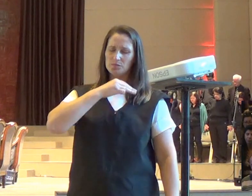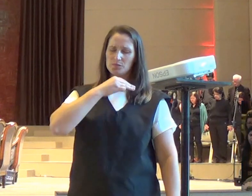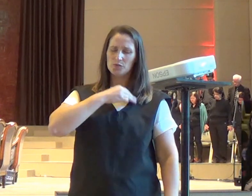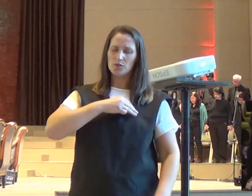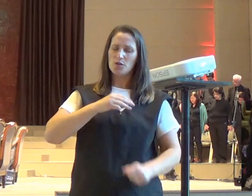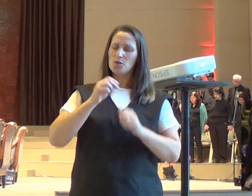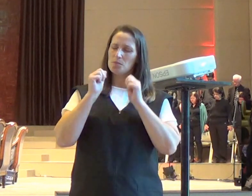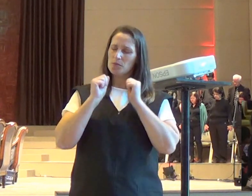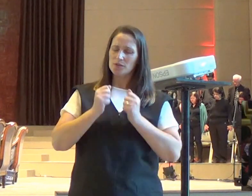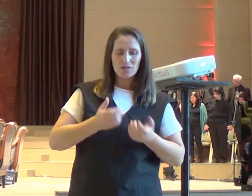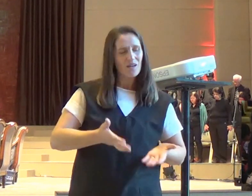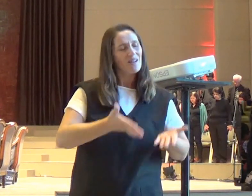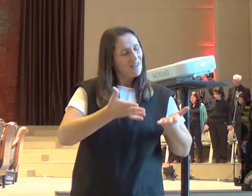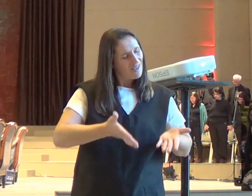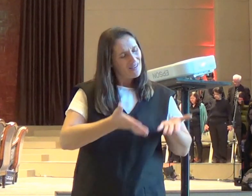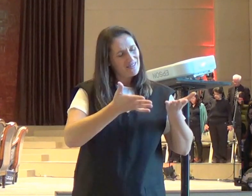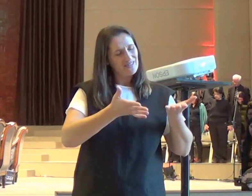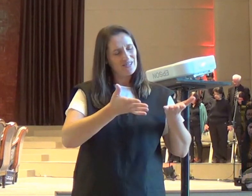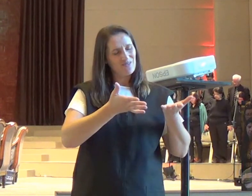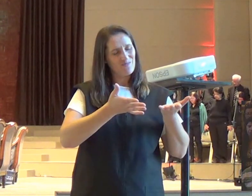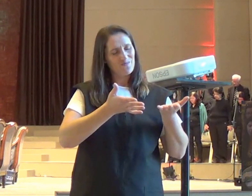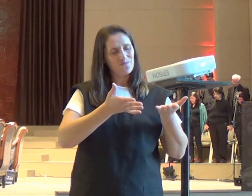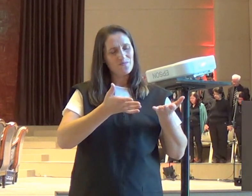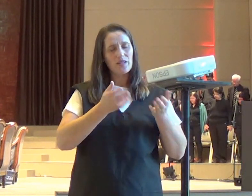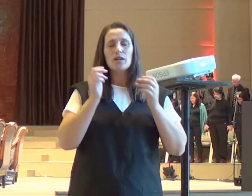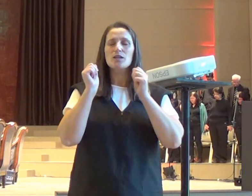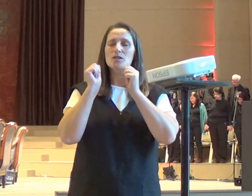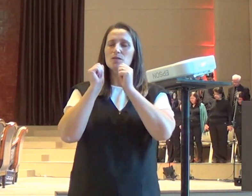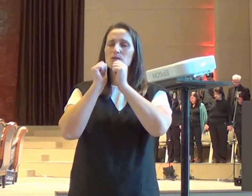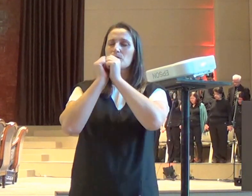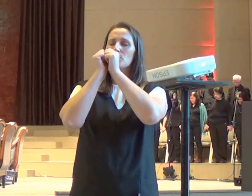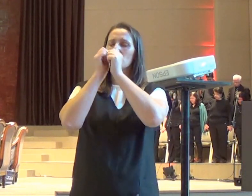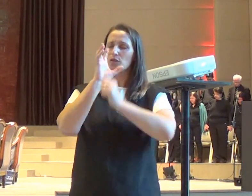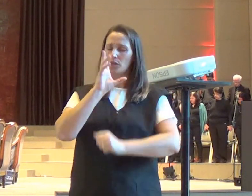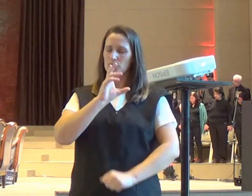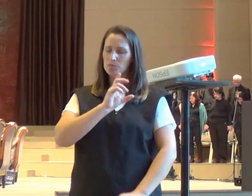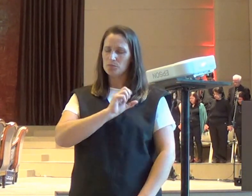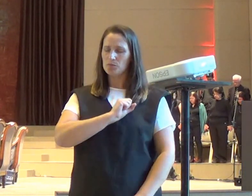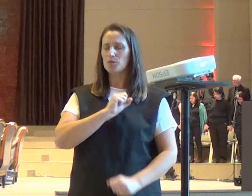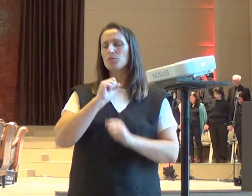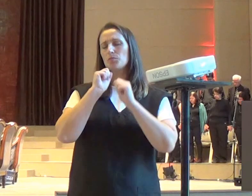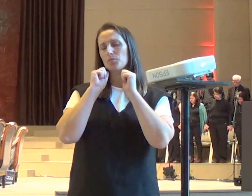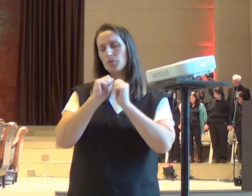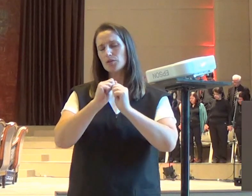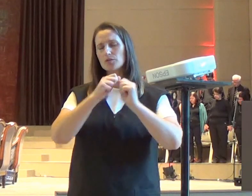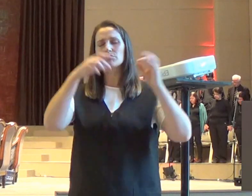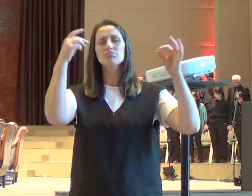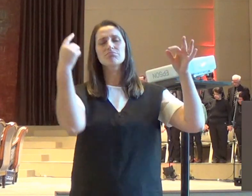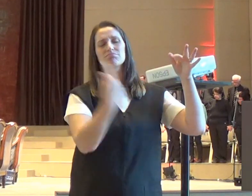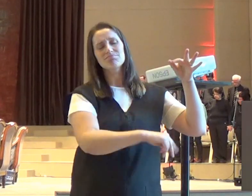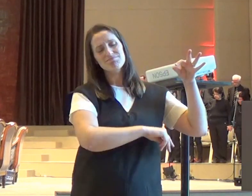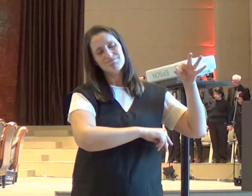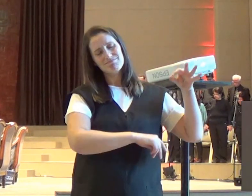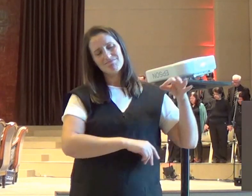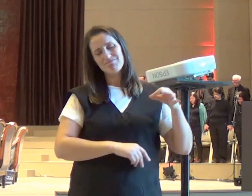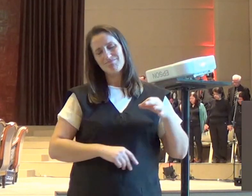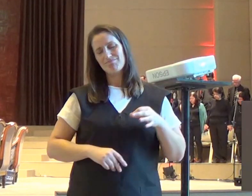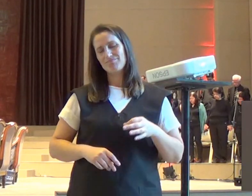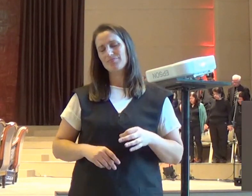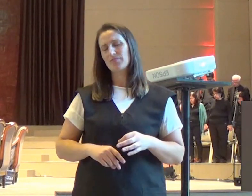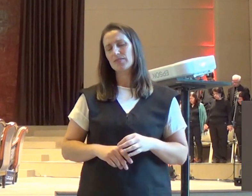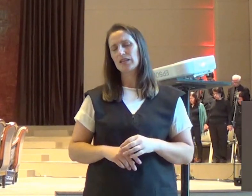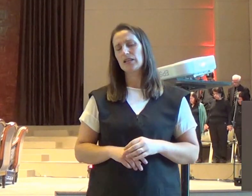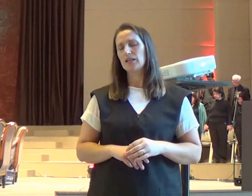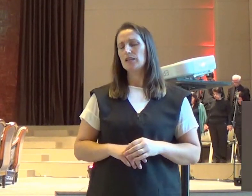motivá-los e com amor possam discipliná-los talvez senhor não